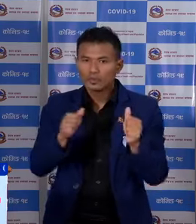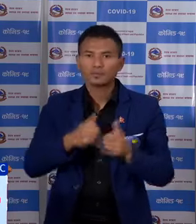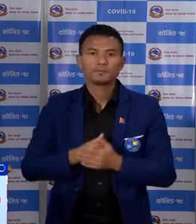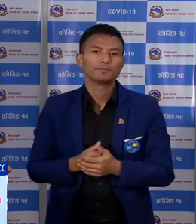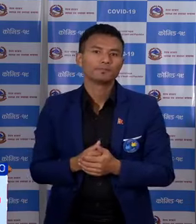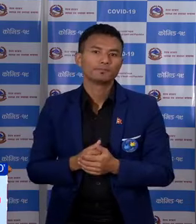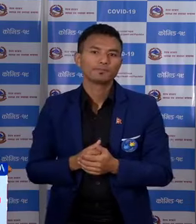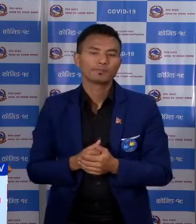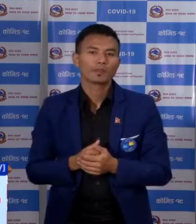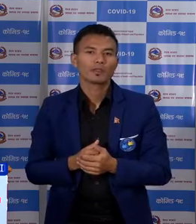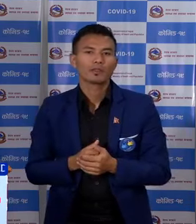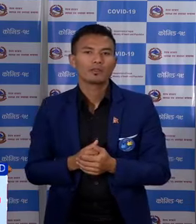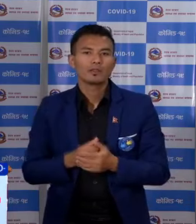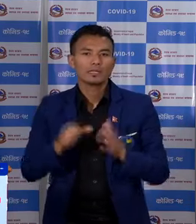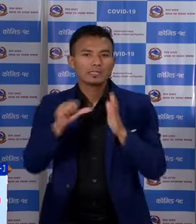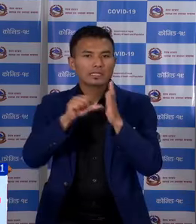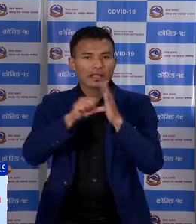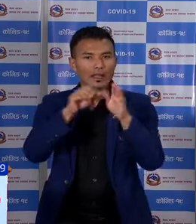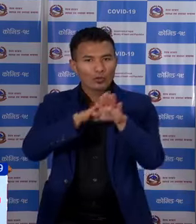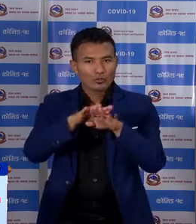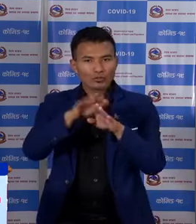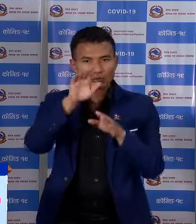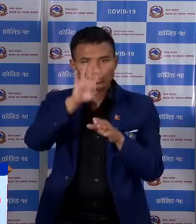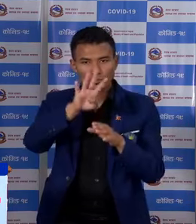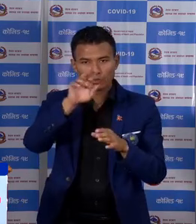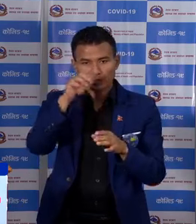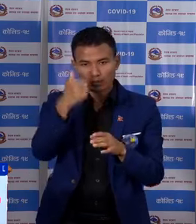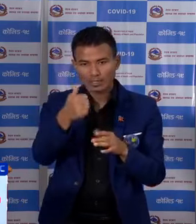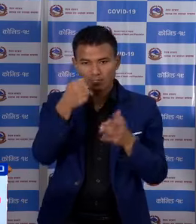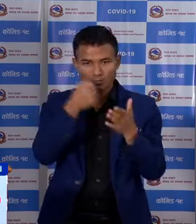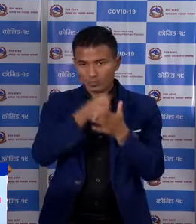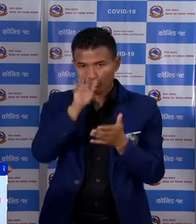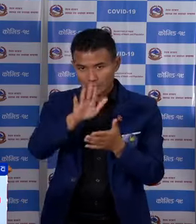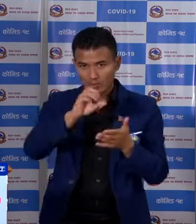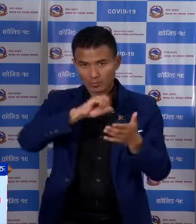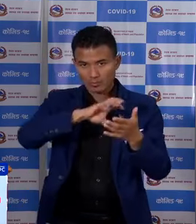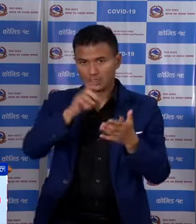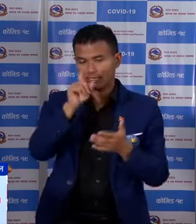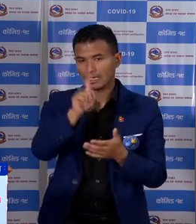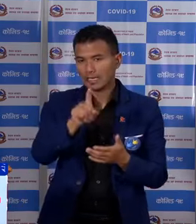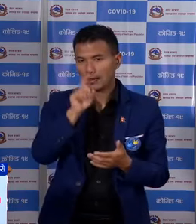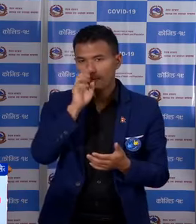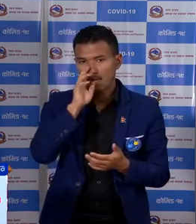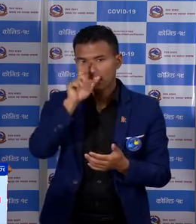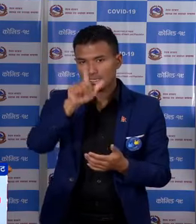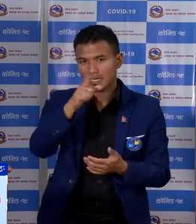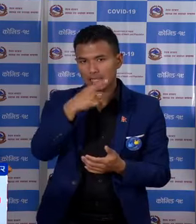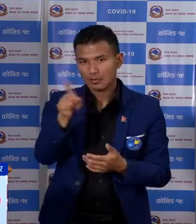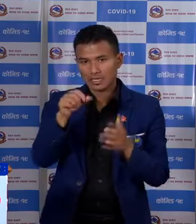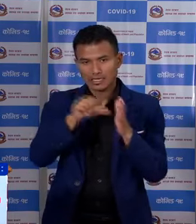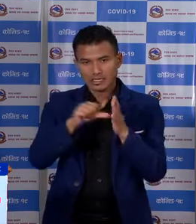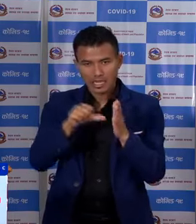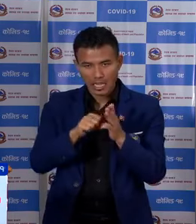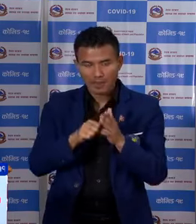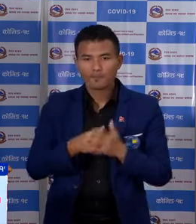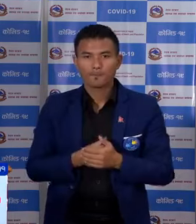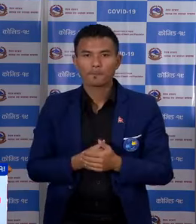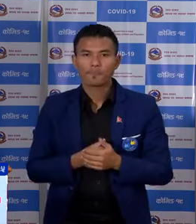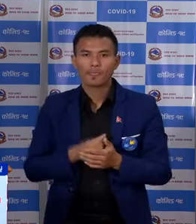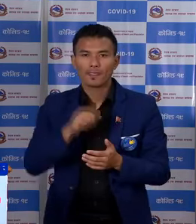જિલ્લા હરું છે આલિશ પુગે કાશન પ્રદેશ નમર એક કા સાત હોટા જિલામાં